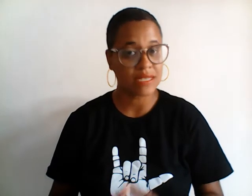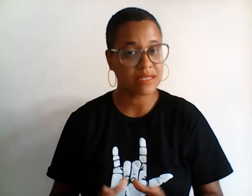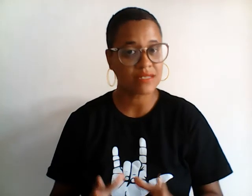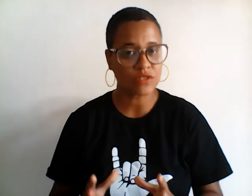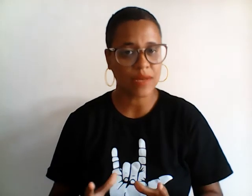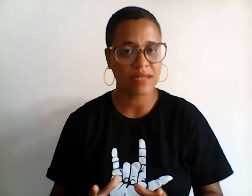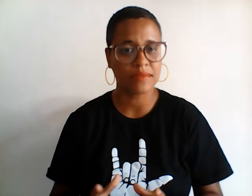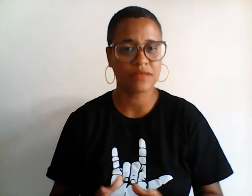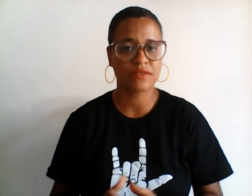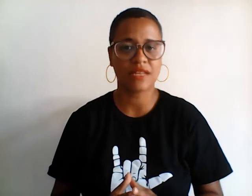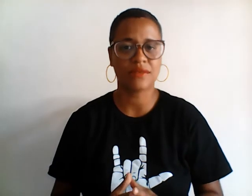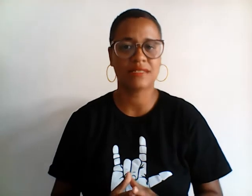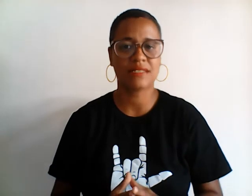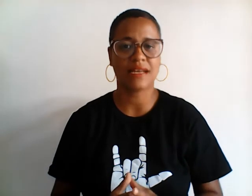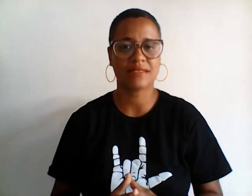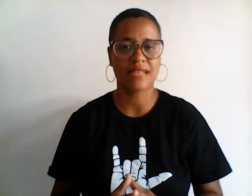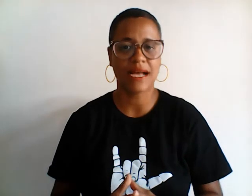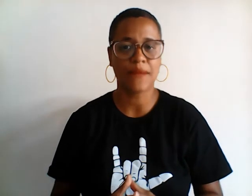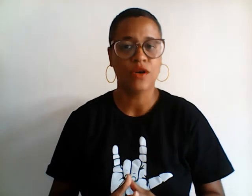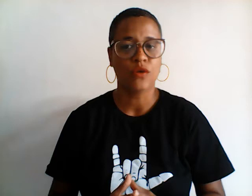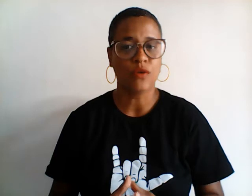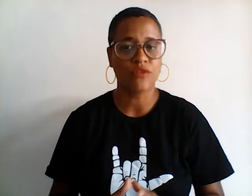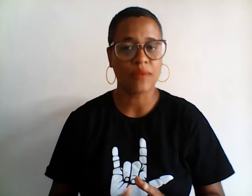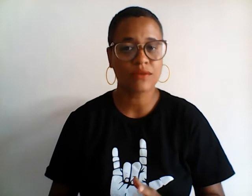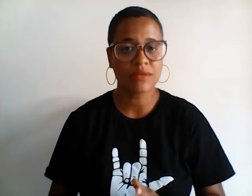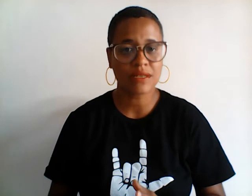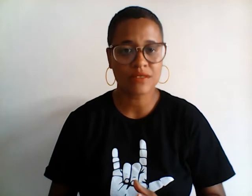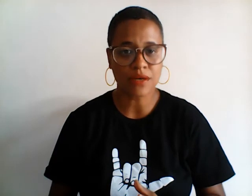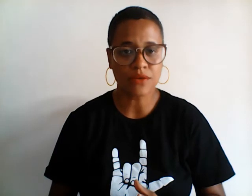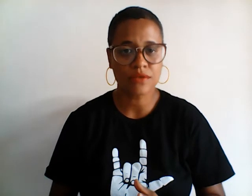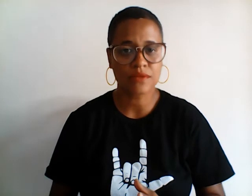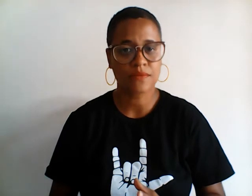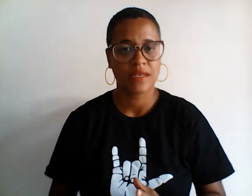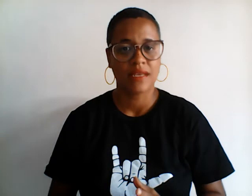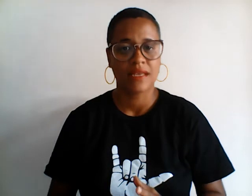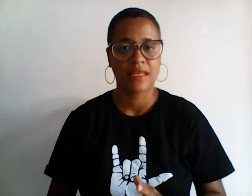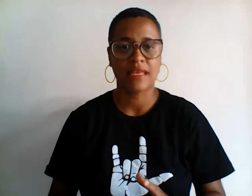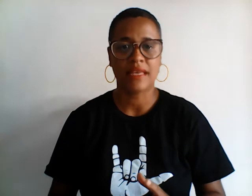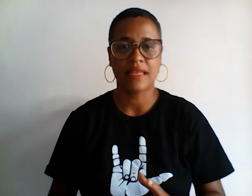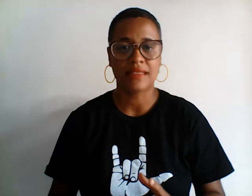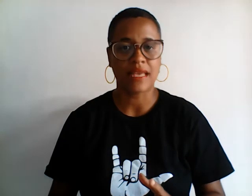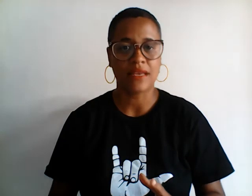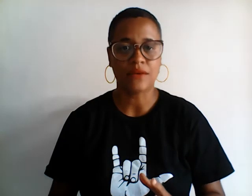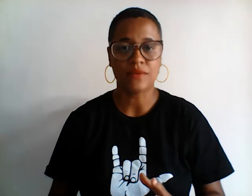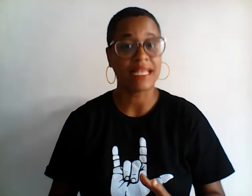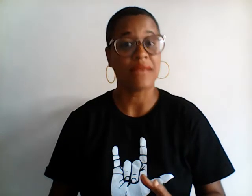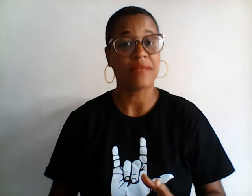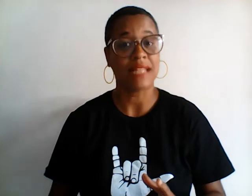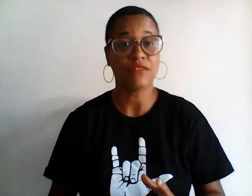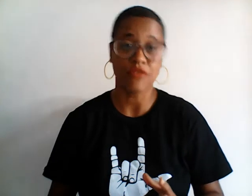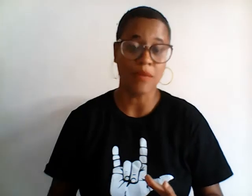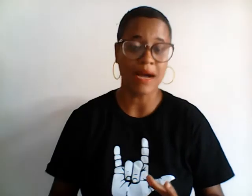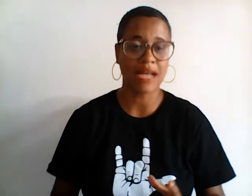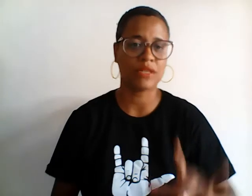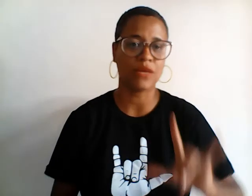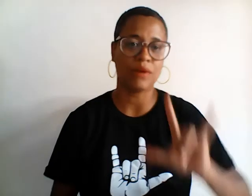são os parâmetros da língua de sinais, tá? O movimento das mãos, que tem um determinado formato, então a mão